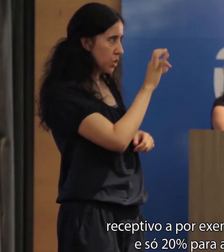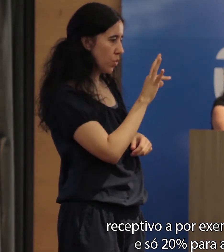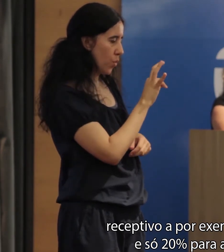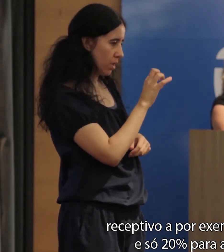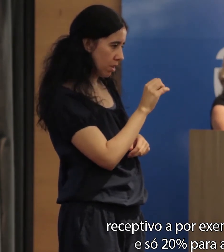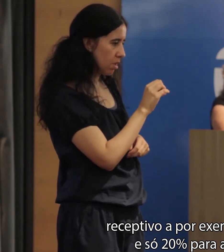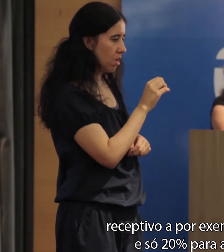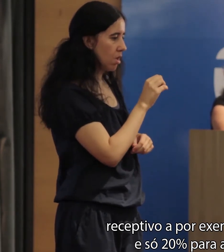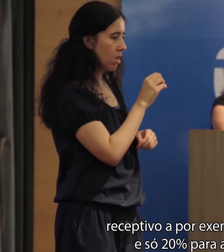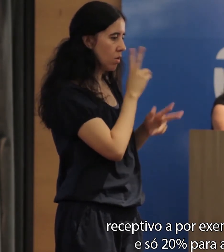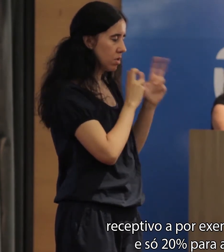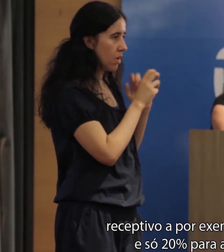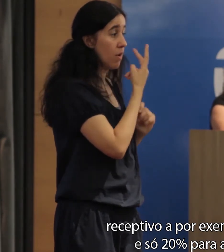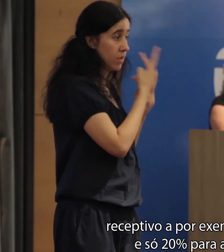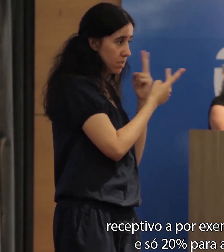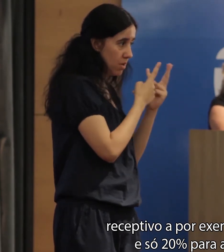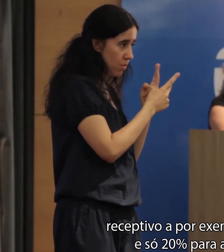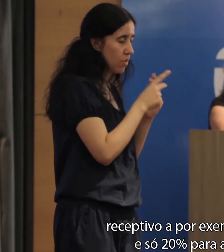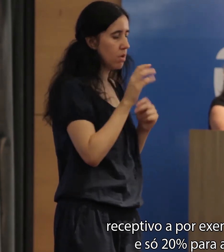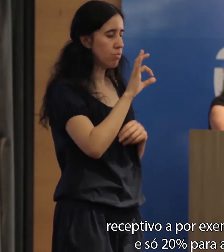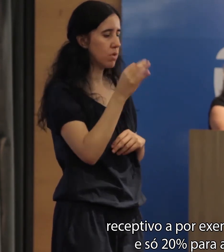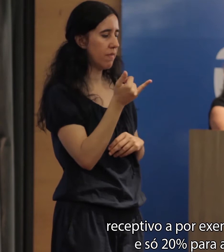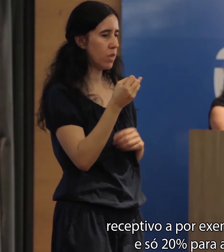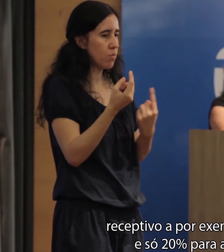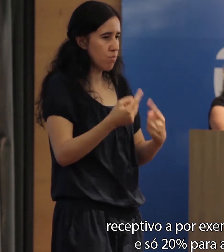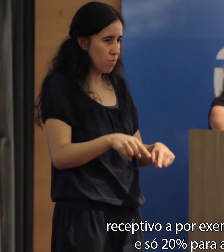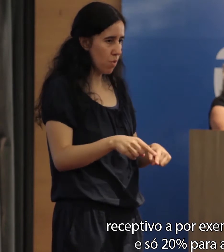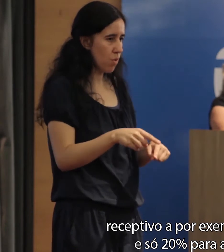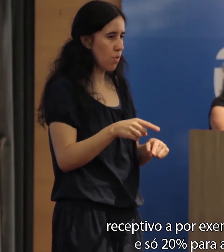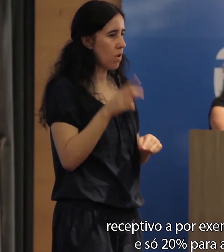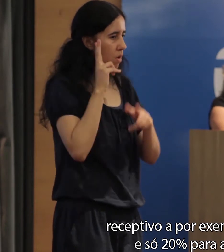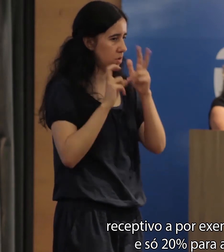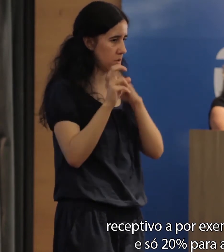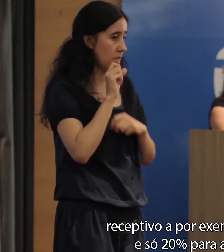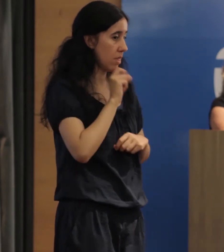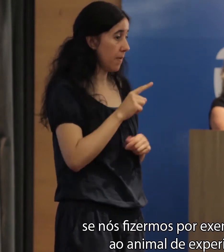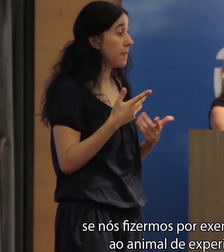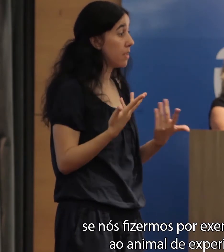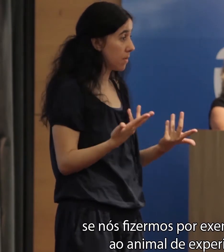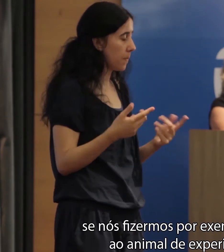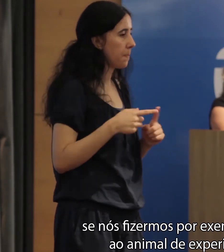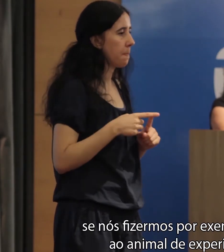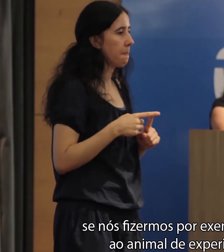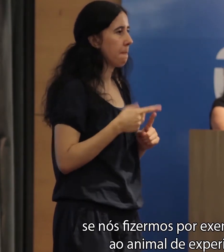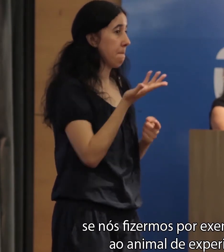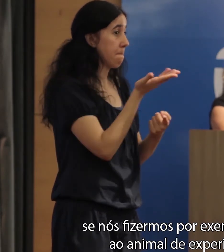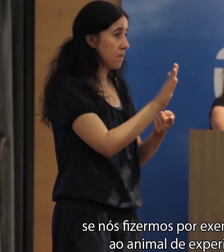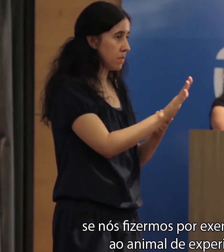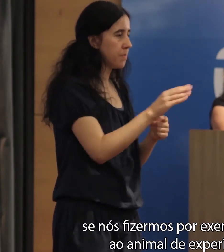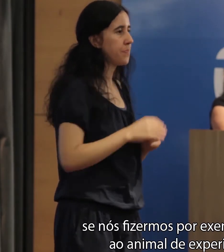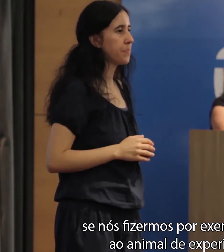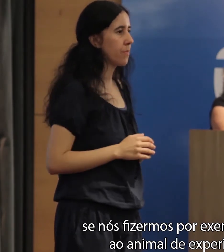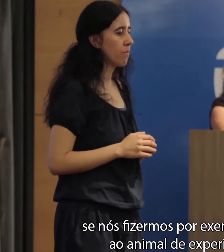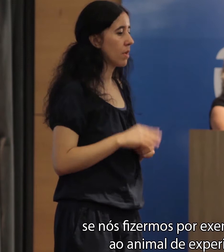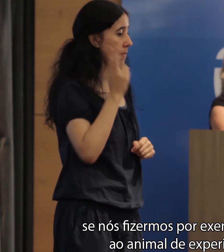para a audição, para a visão e só 20% para a audição. E então, se nós fizermos, por exemplo,